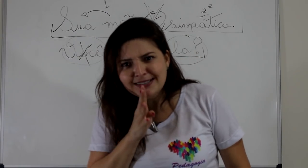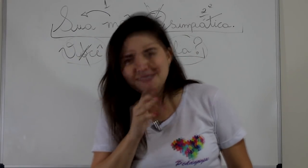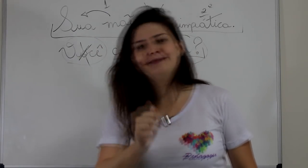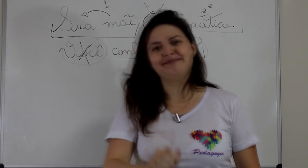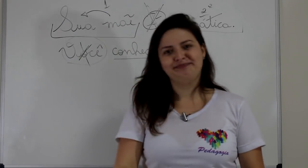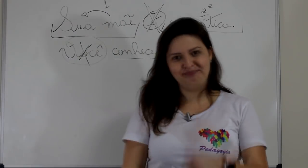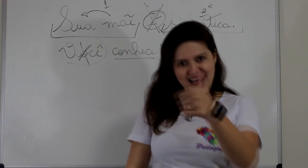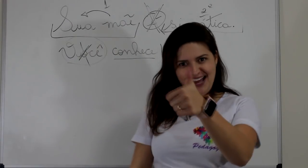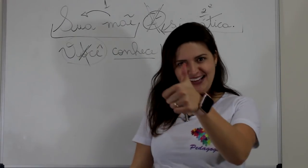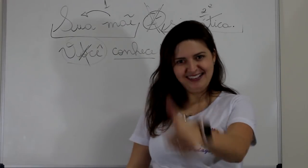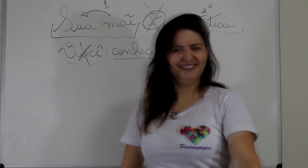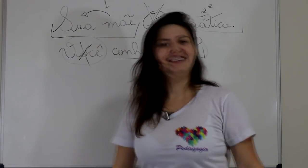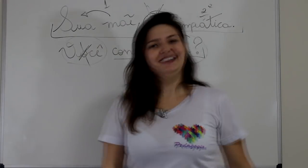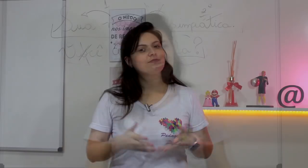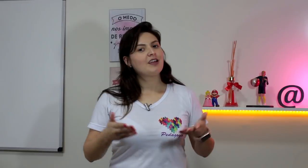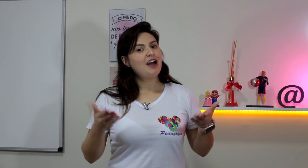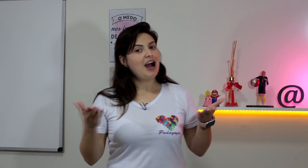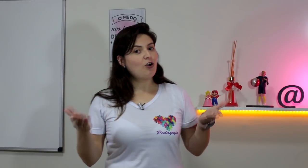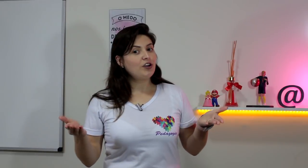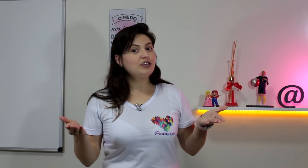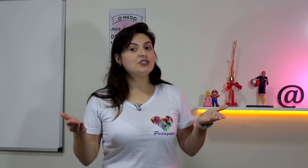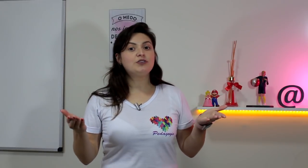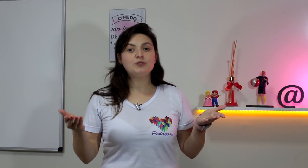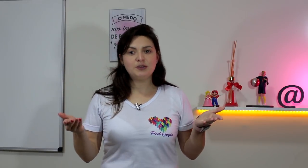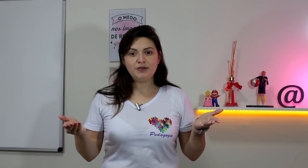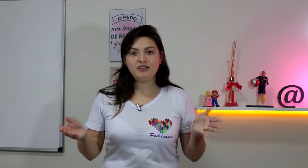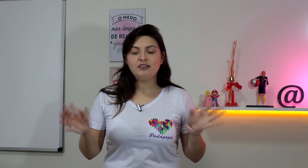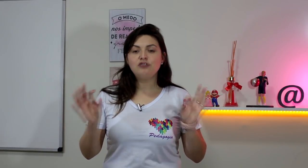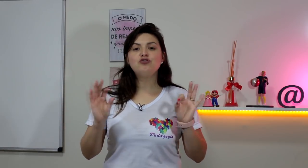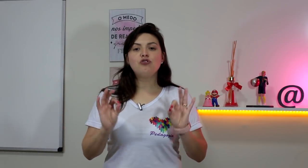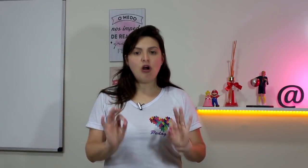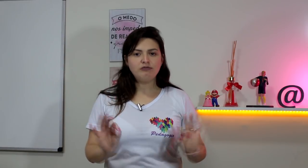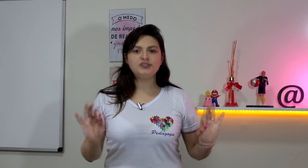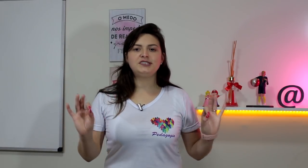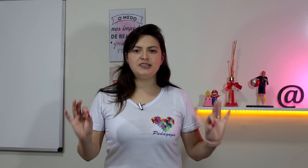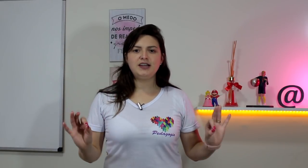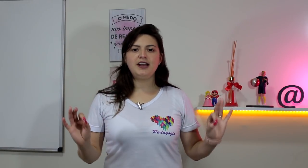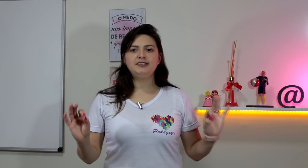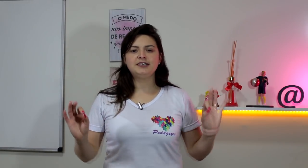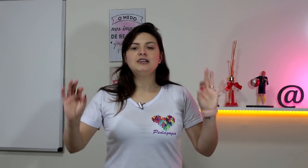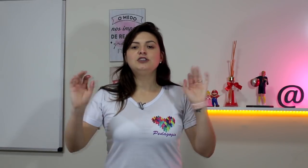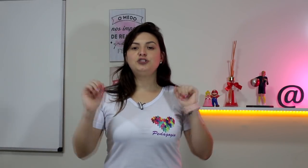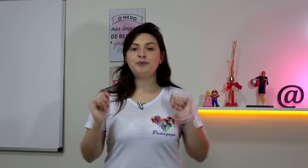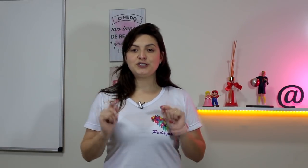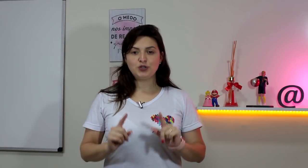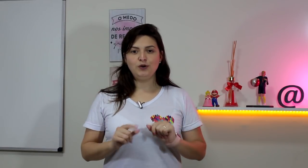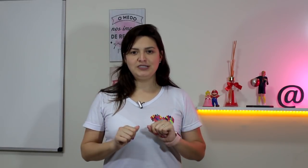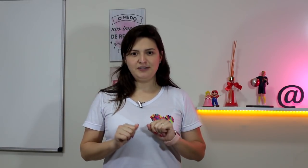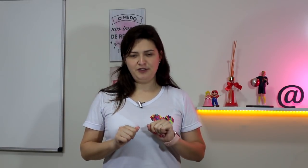Conhece? Beleza? Agora nós vamos aprender novos sinais de pessoas da